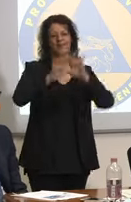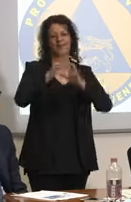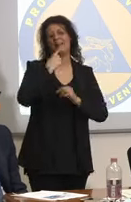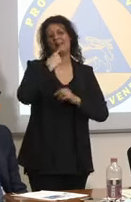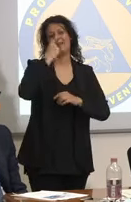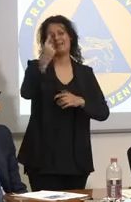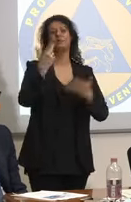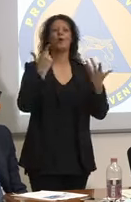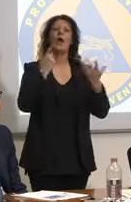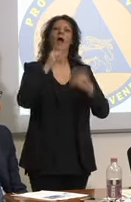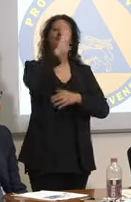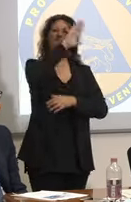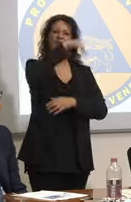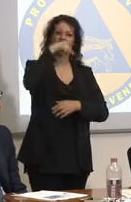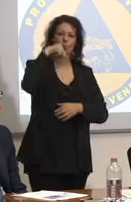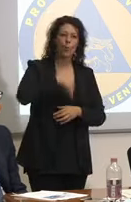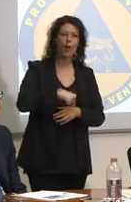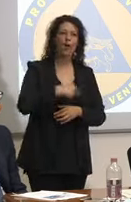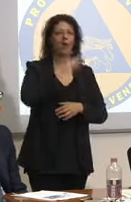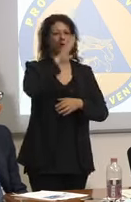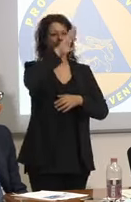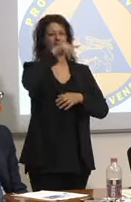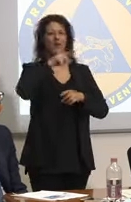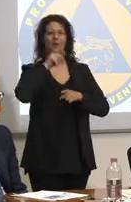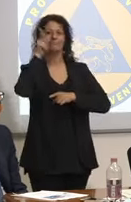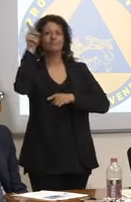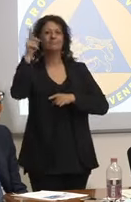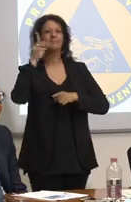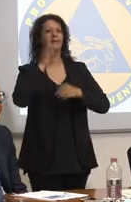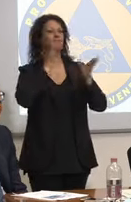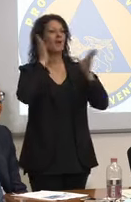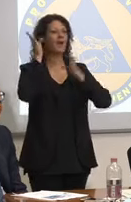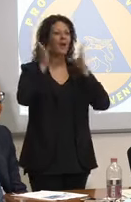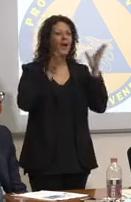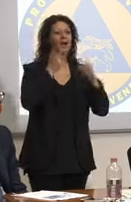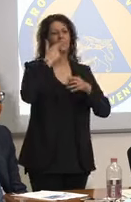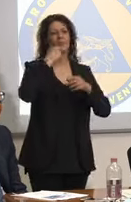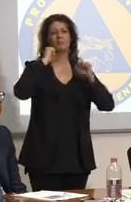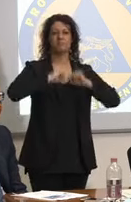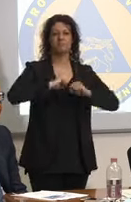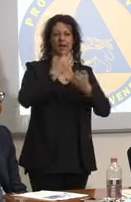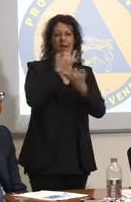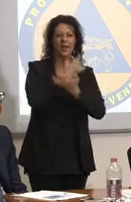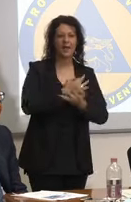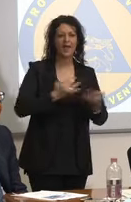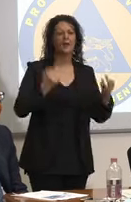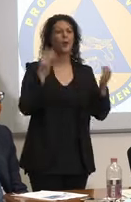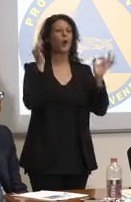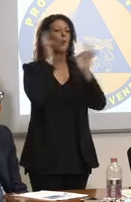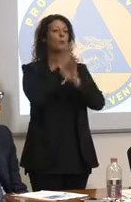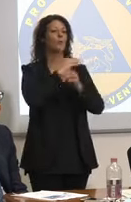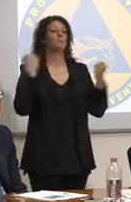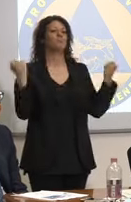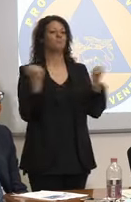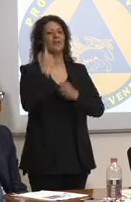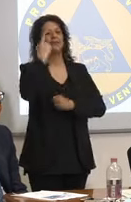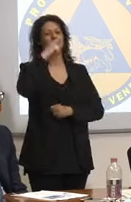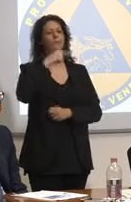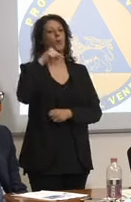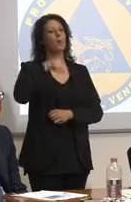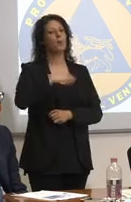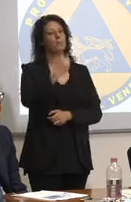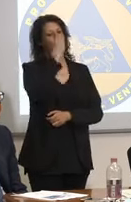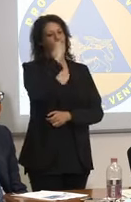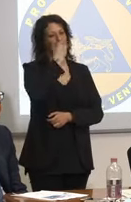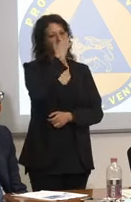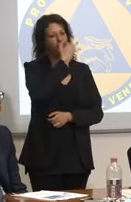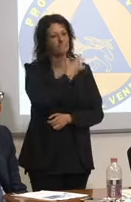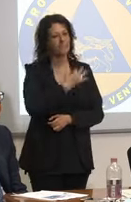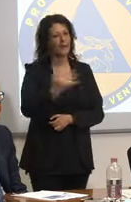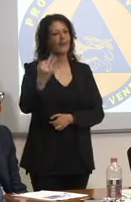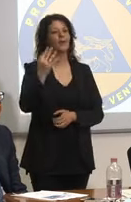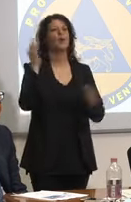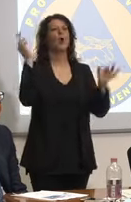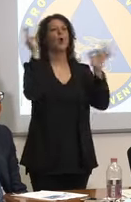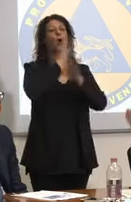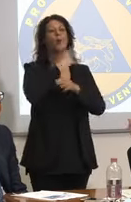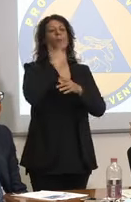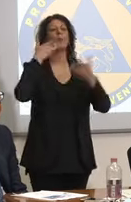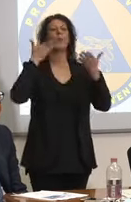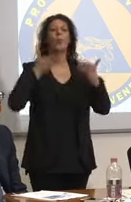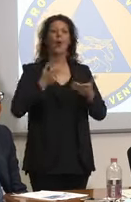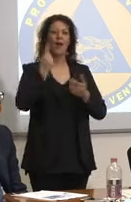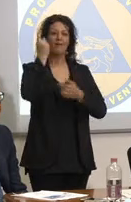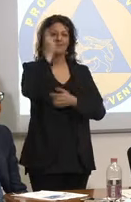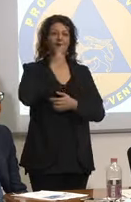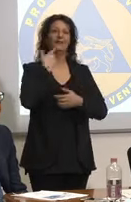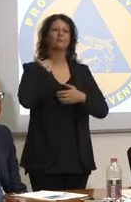da me che da me si sta bene venite da me che da me non c'è problema venite da me che da me si mangia bene venite da me che da me ci sono i più bei tramonti quante volte abbiamo